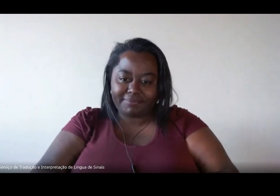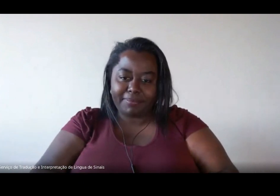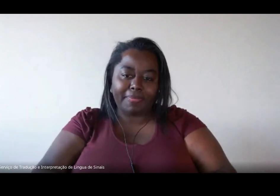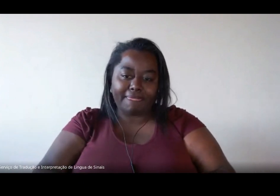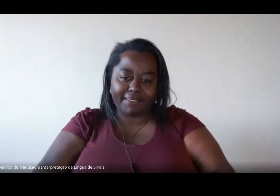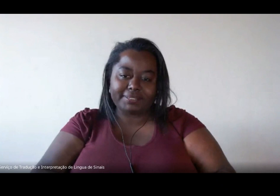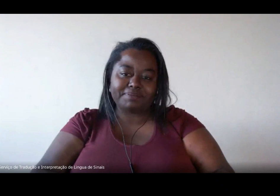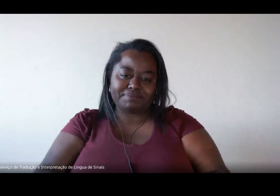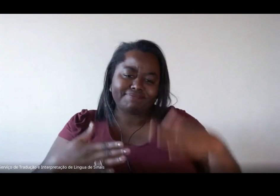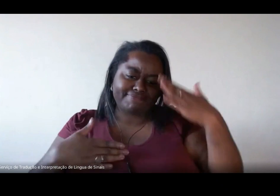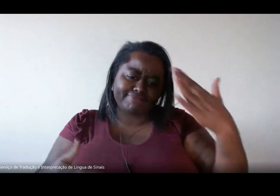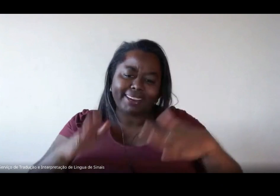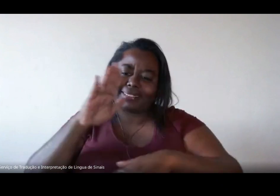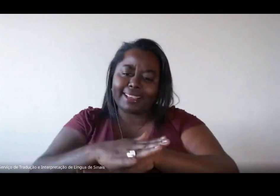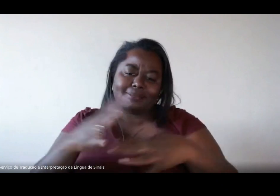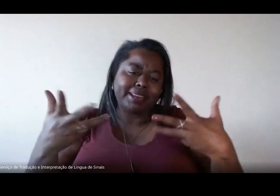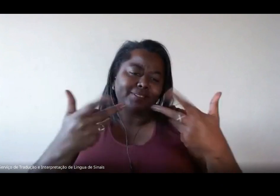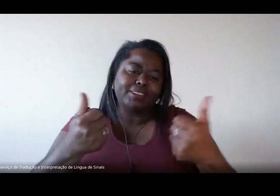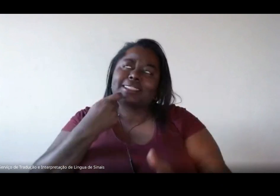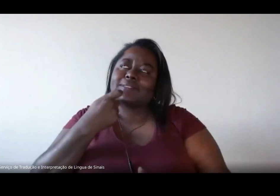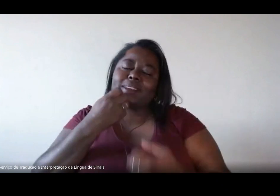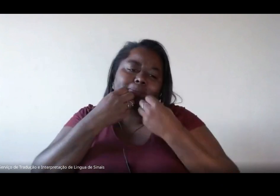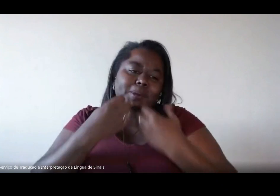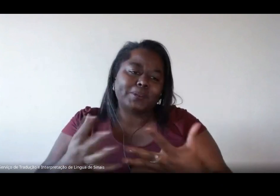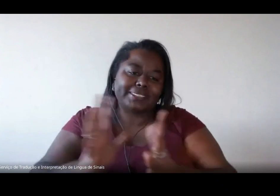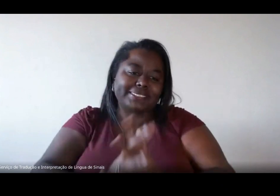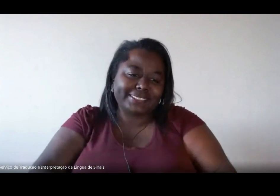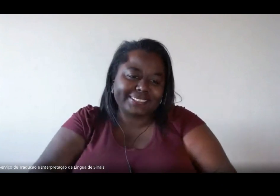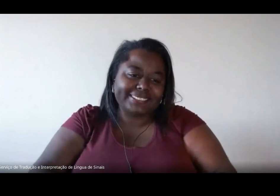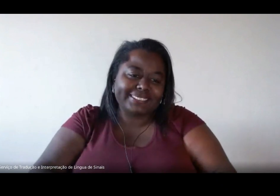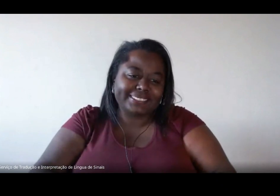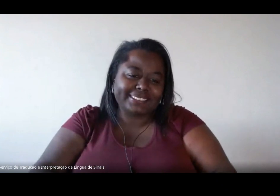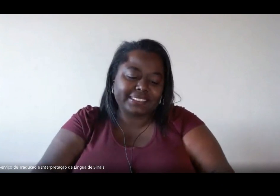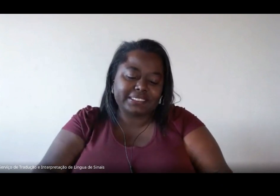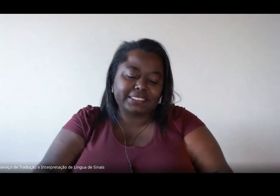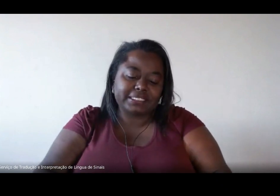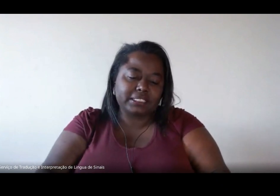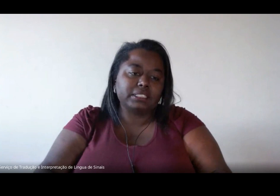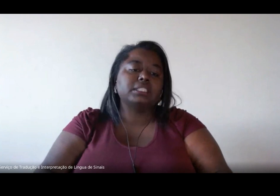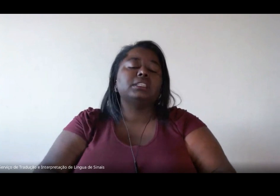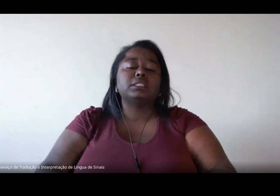isso. Obrigada, gente, por essa tarde maravilhosa. Ô, sexta boa. Não, foi mesmo.